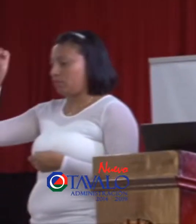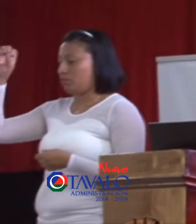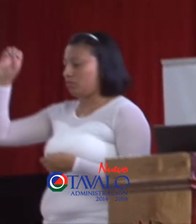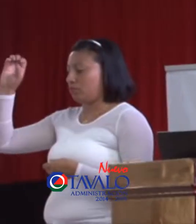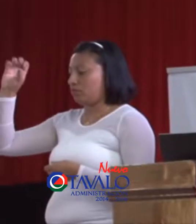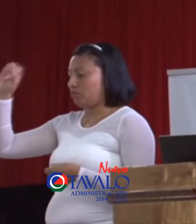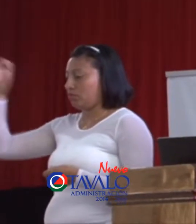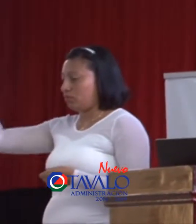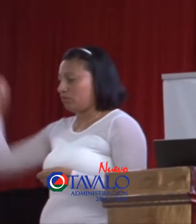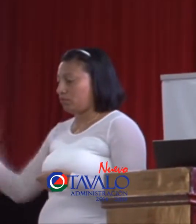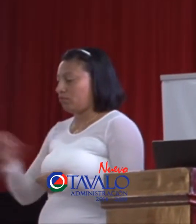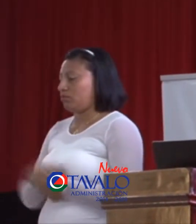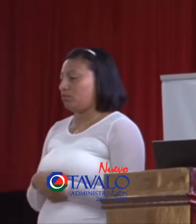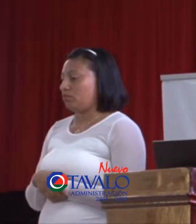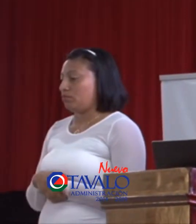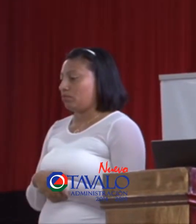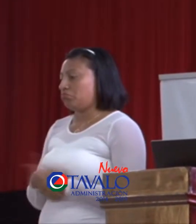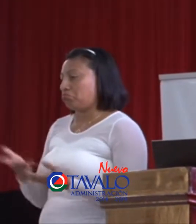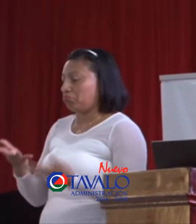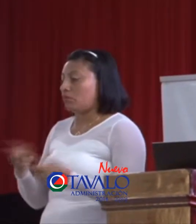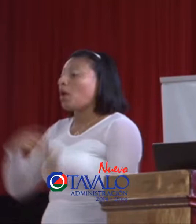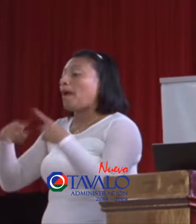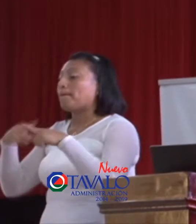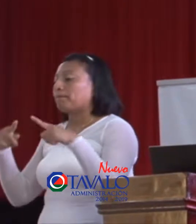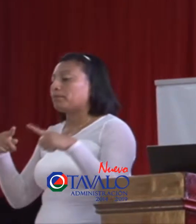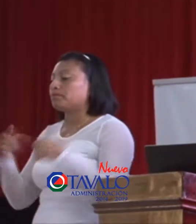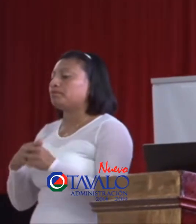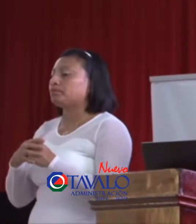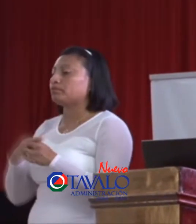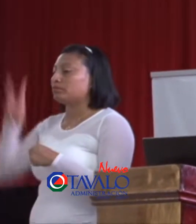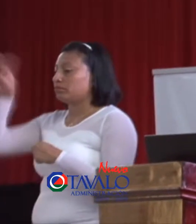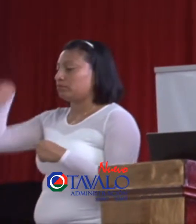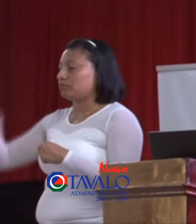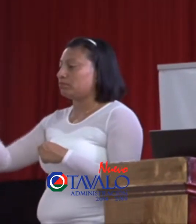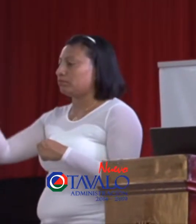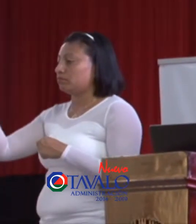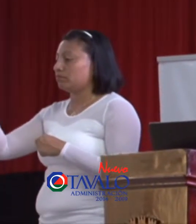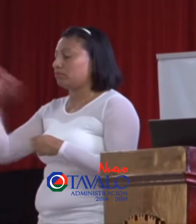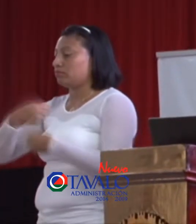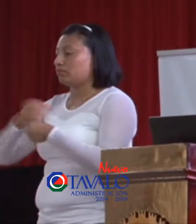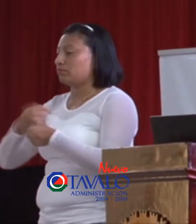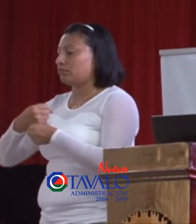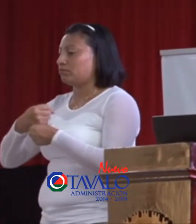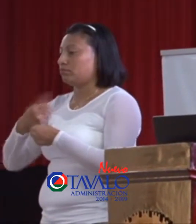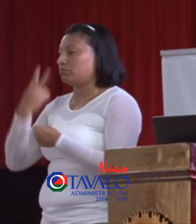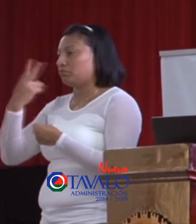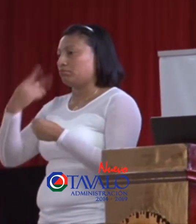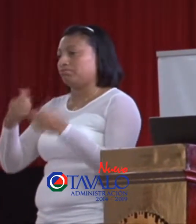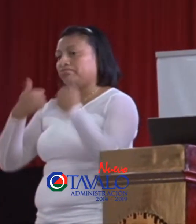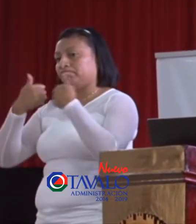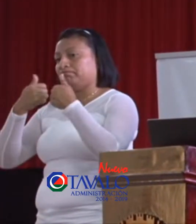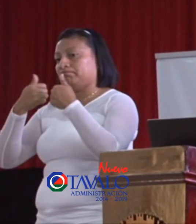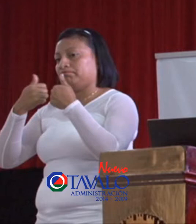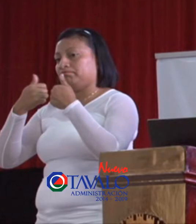84% aproximadamente. Del presupuesto ejecutado en el año 2014, la inversión más significativa